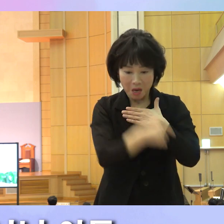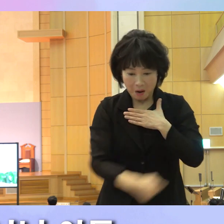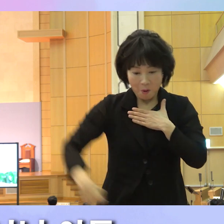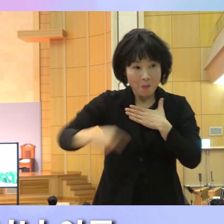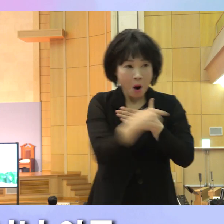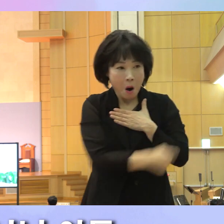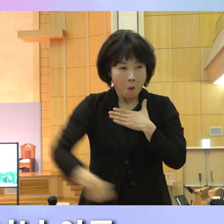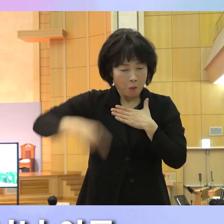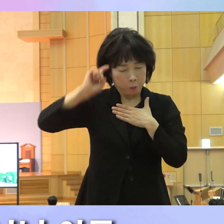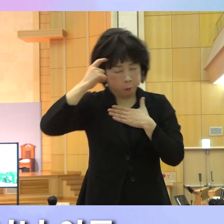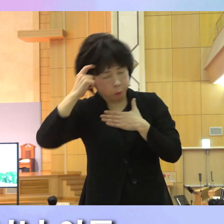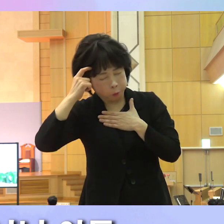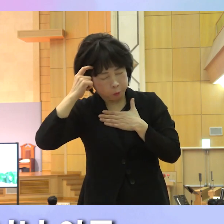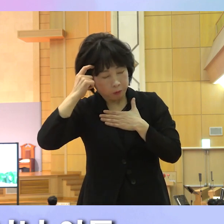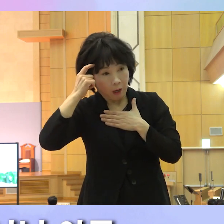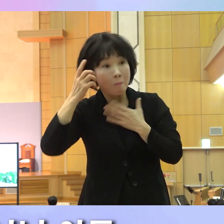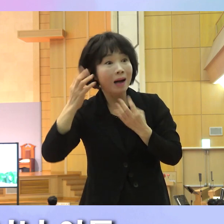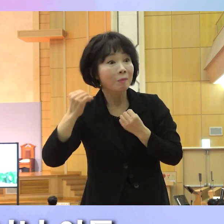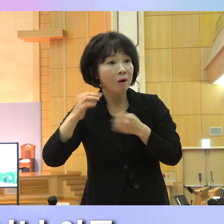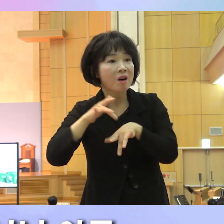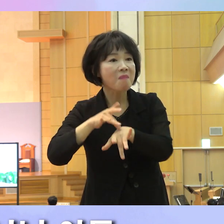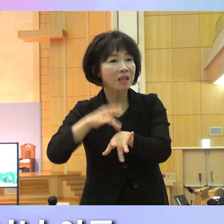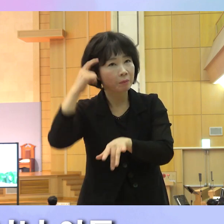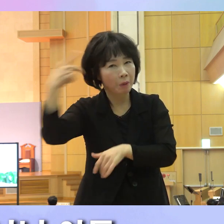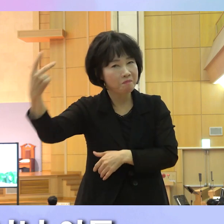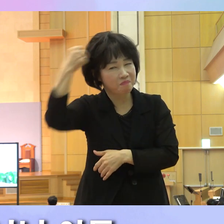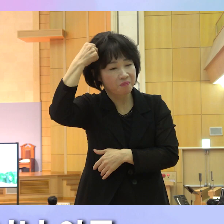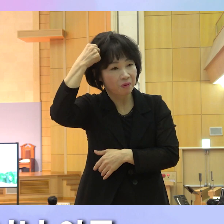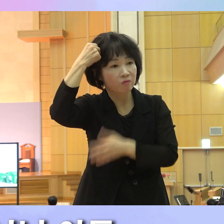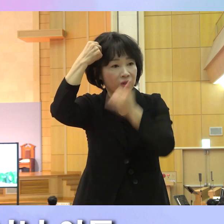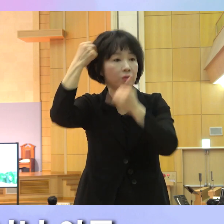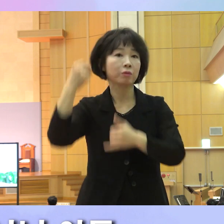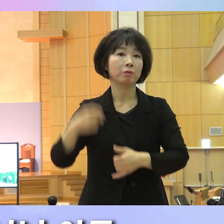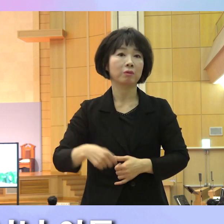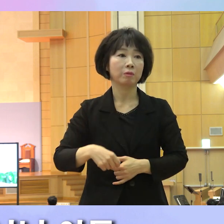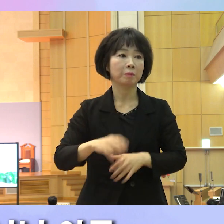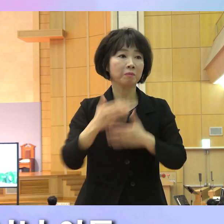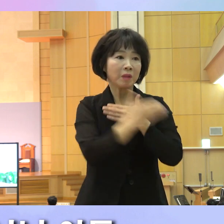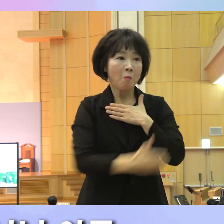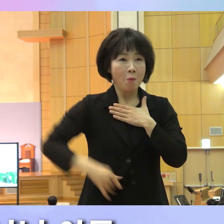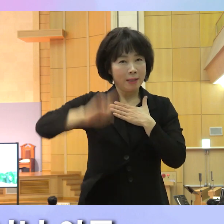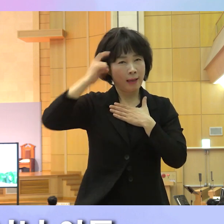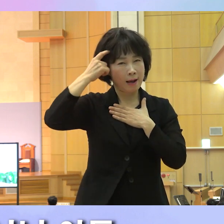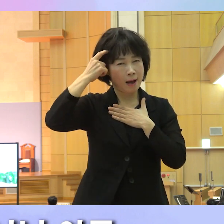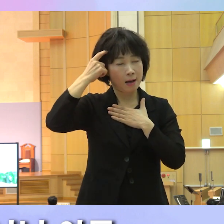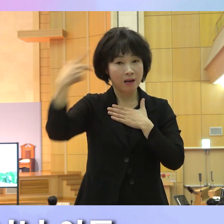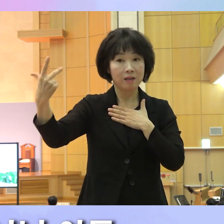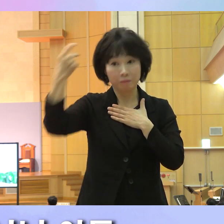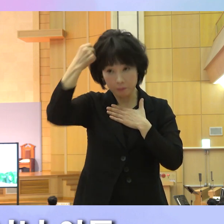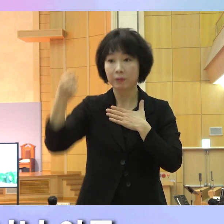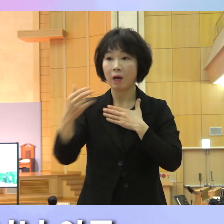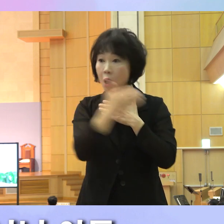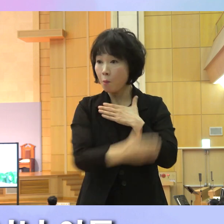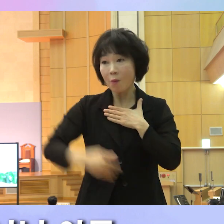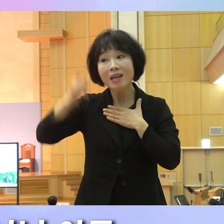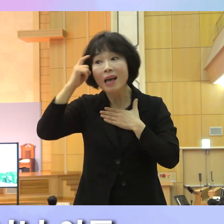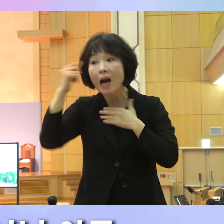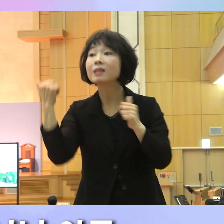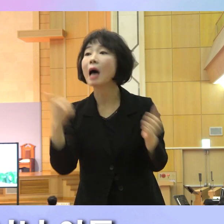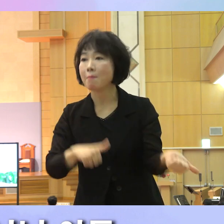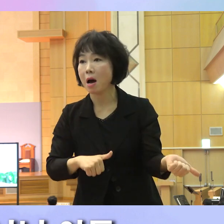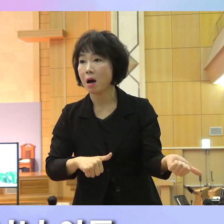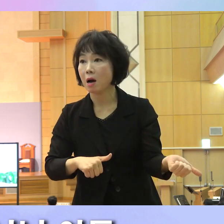되면 이미 사단에게 역사하는 것입니다. 로마서 8장 6절에 육신의 생각은